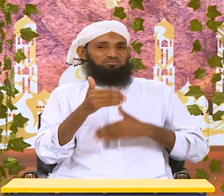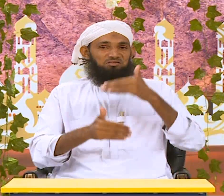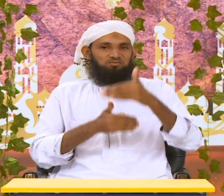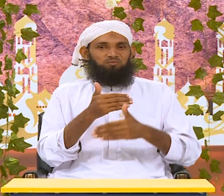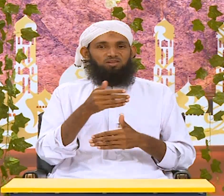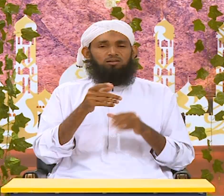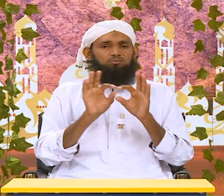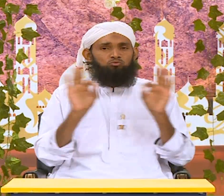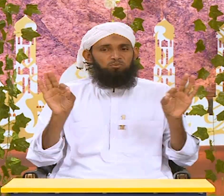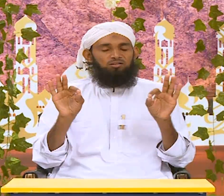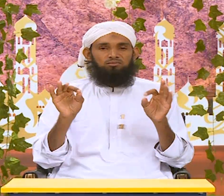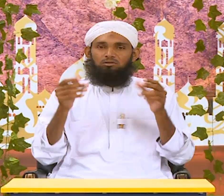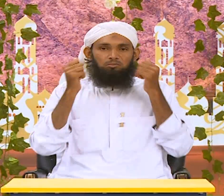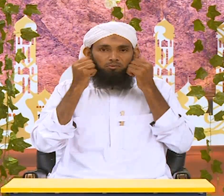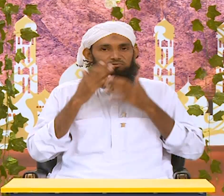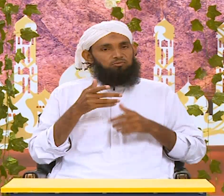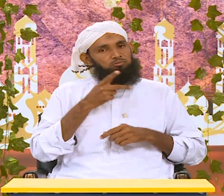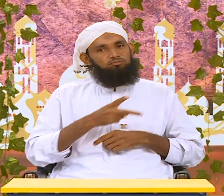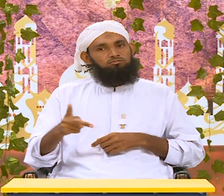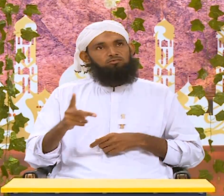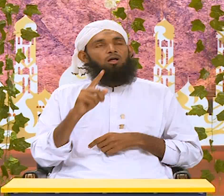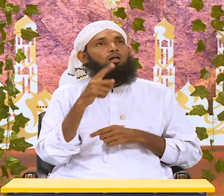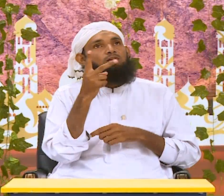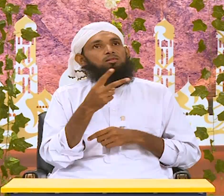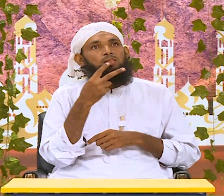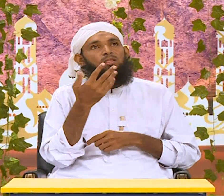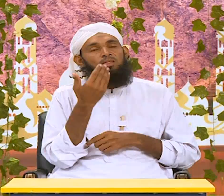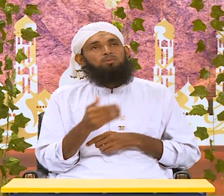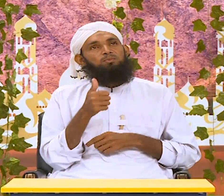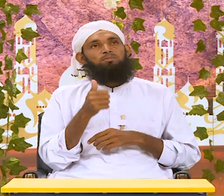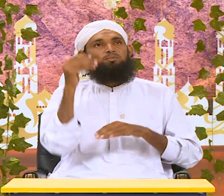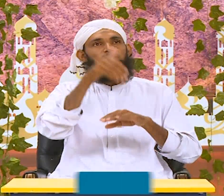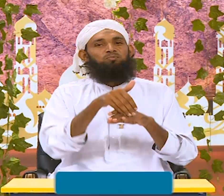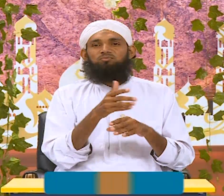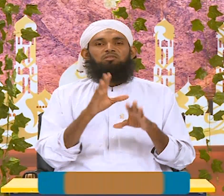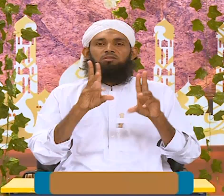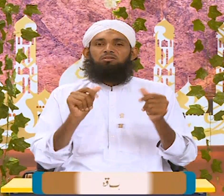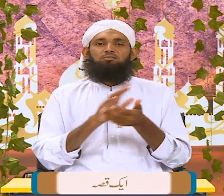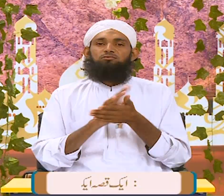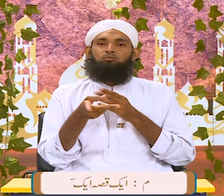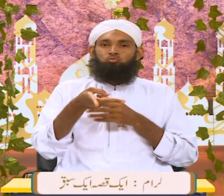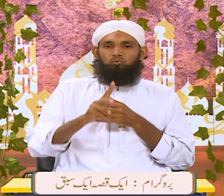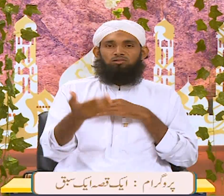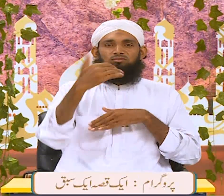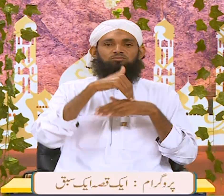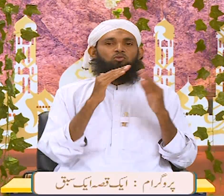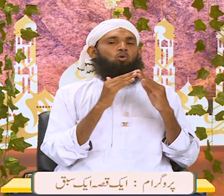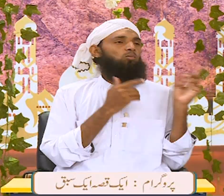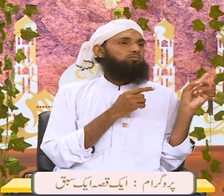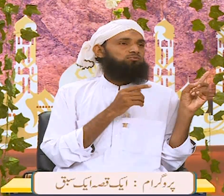باوجود وہ وہاں دل نہیں لگاتا، وہاں کی نعمتوں میں گم نہیں ہوتا، جلد ہی اپنے گھر لوٹ جاتا ہے۔ یہ دنیا بھی ایسی ہی ہے، ہم سب مسافر